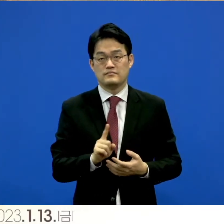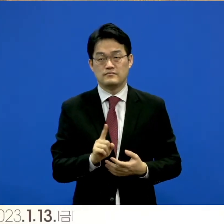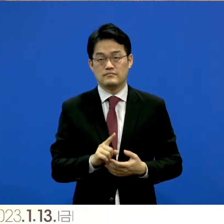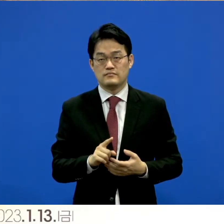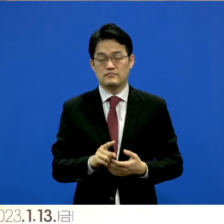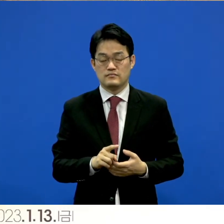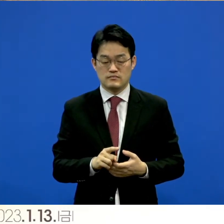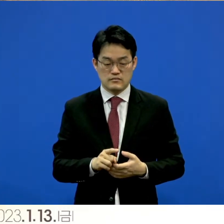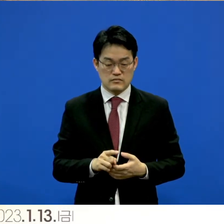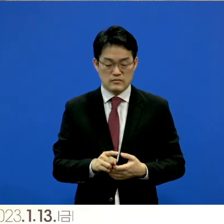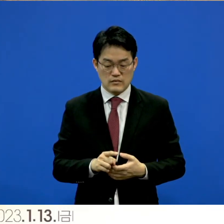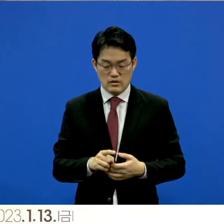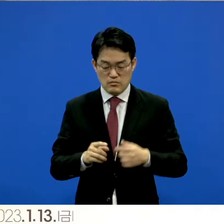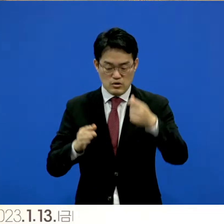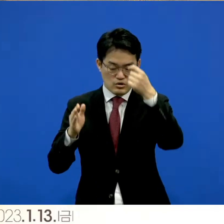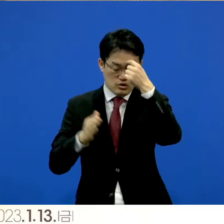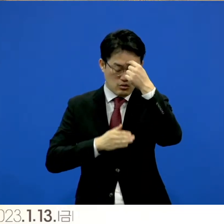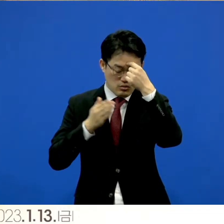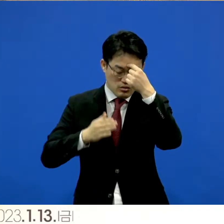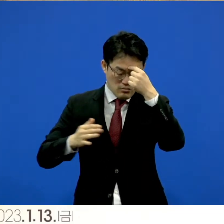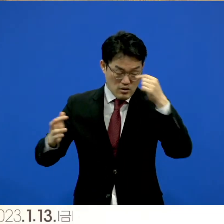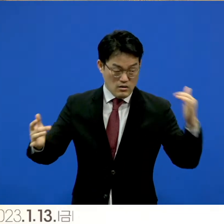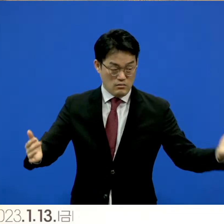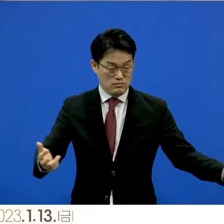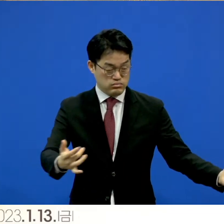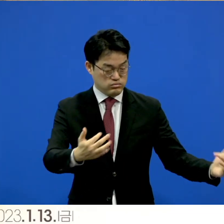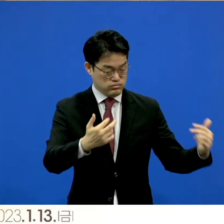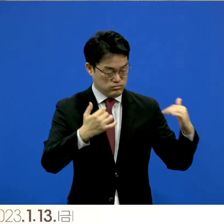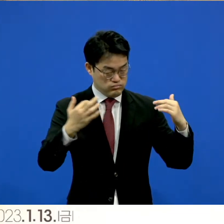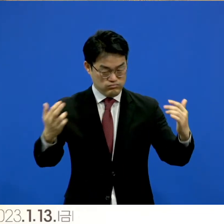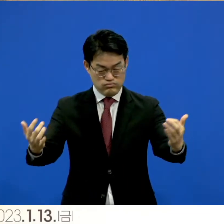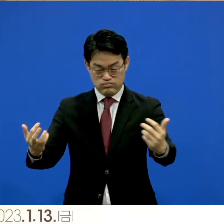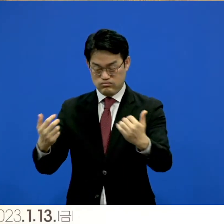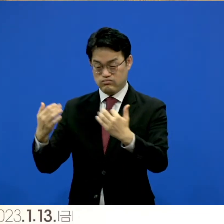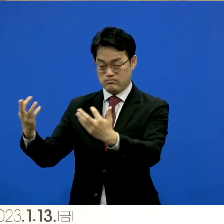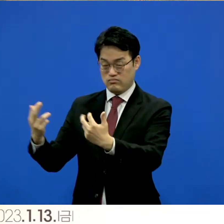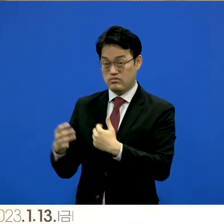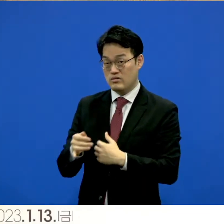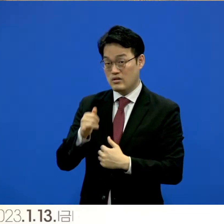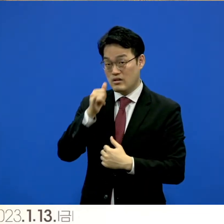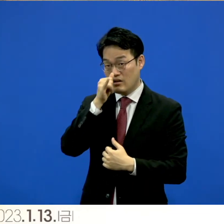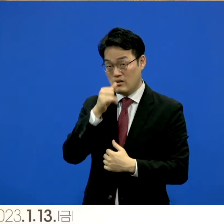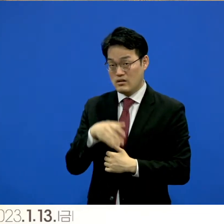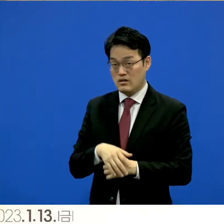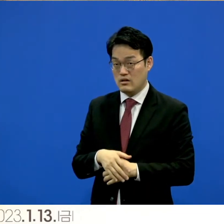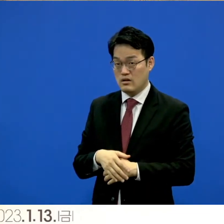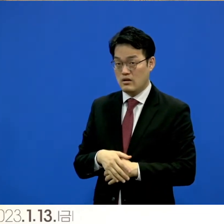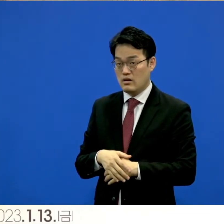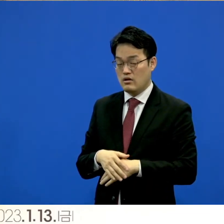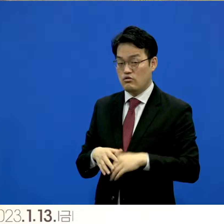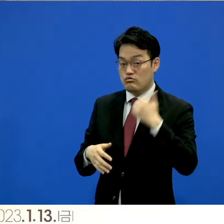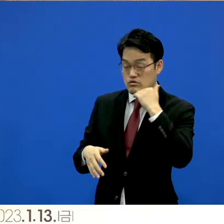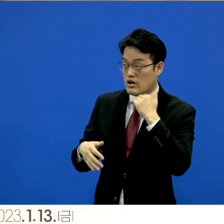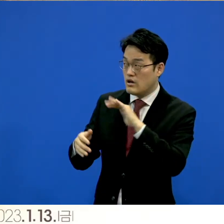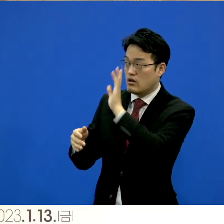교인들이 막 몰려오는데 자꾸 저에게 누가 정보를 주는 분이 있어요. 목사님, 저분 조심해야 됩니다.